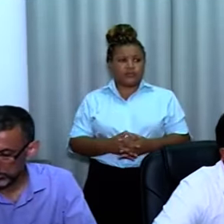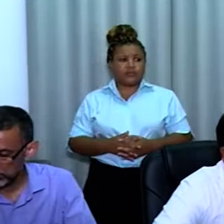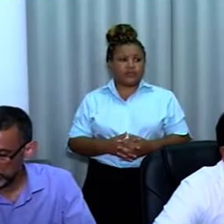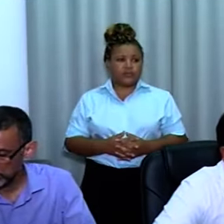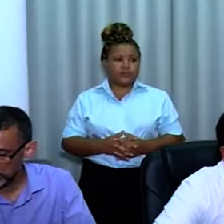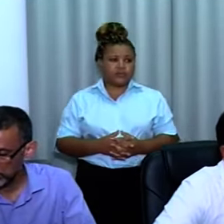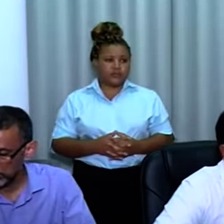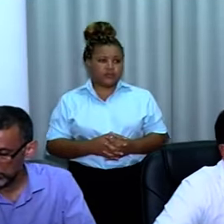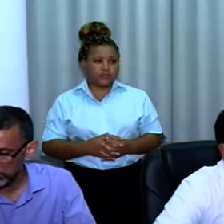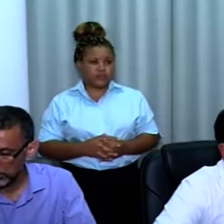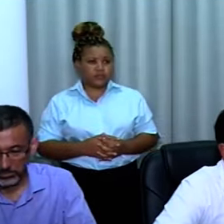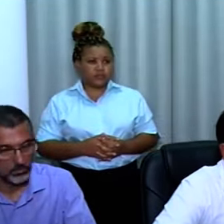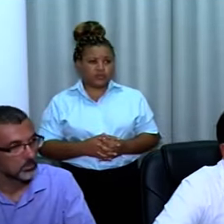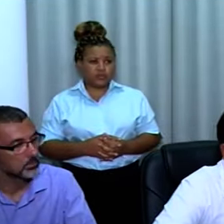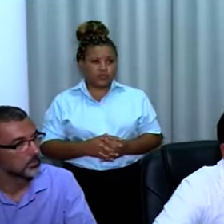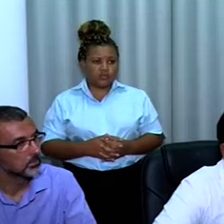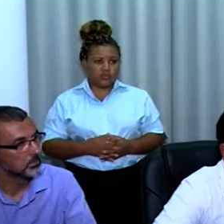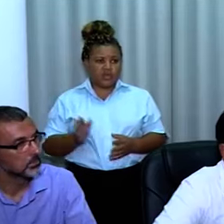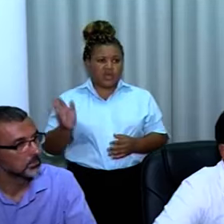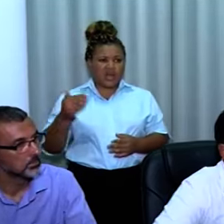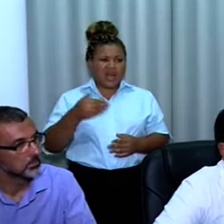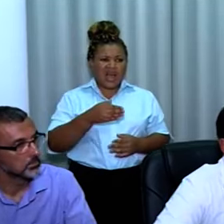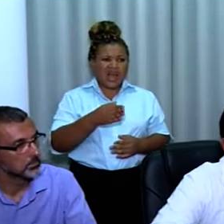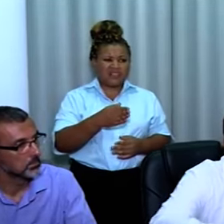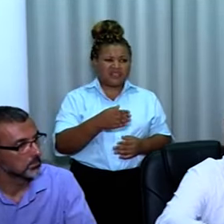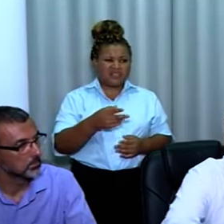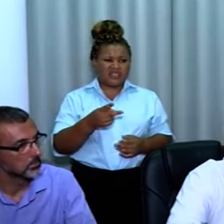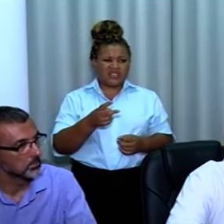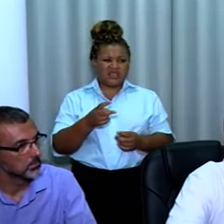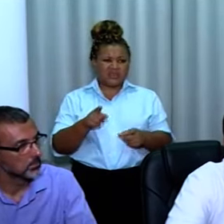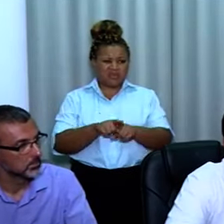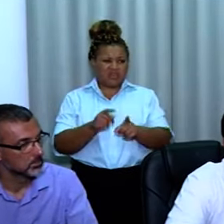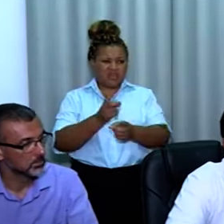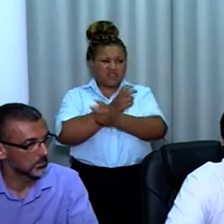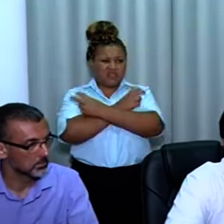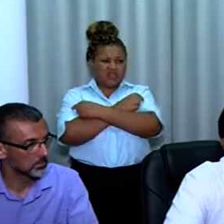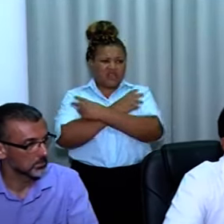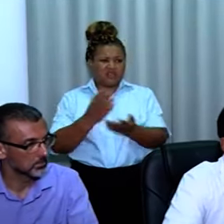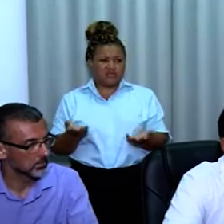Oui, oui, nous sommes un stage ahead. Nous sommes un stage ahead là.